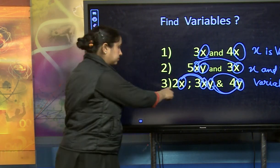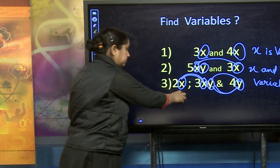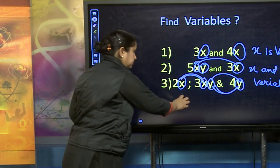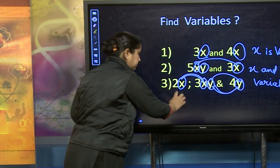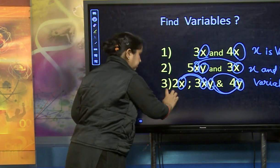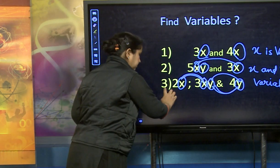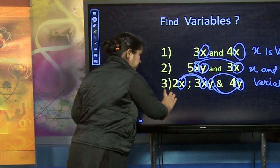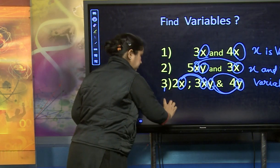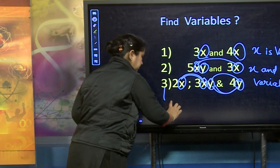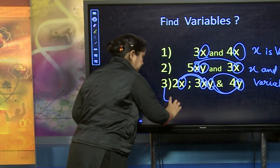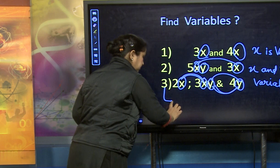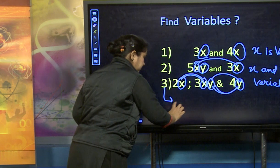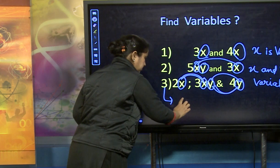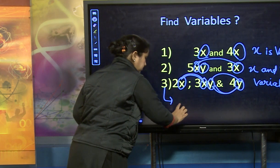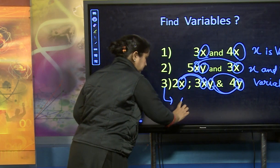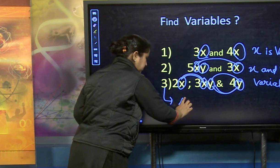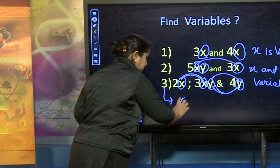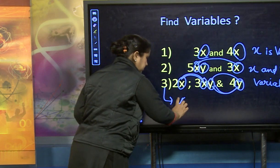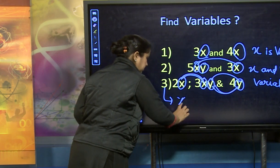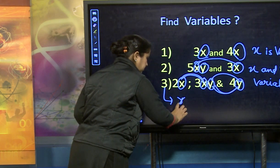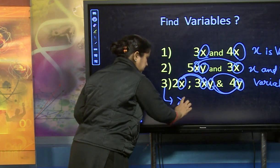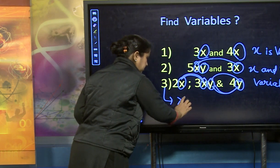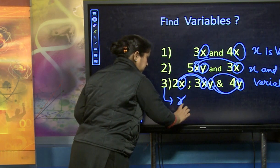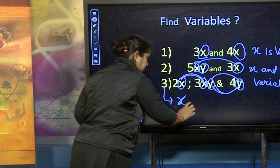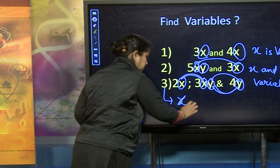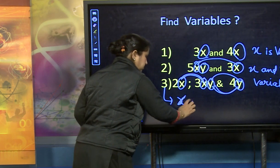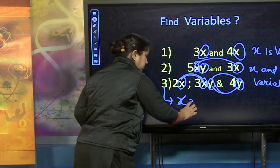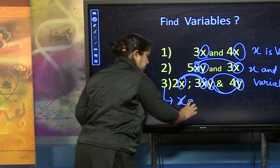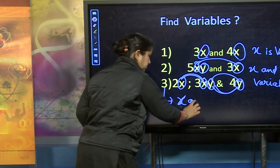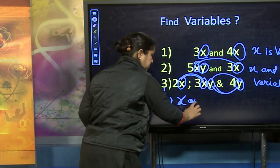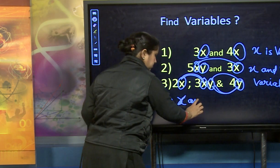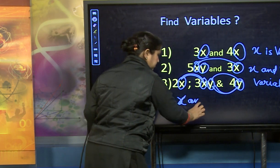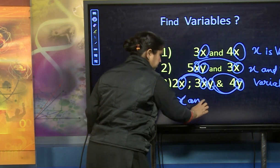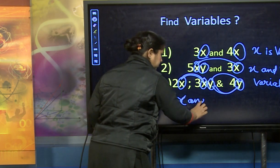है उसी प्रकार इसमें भी एक्स है और